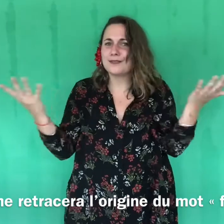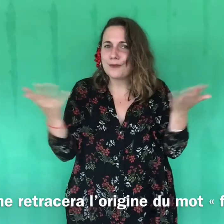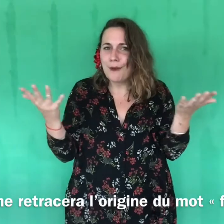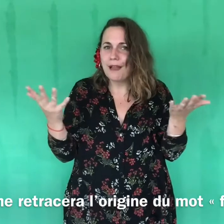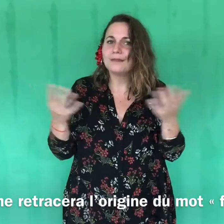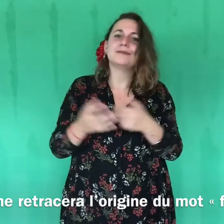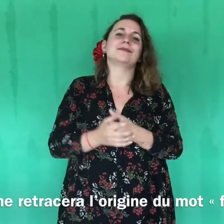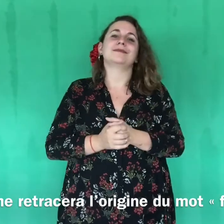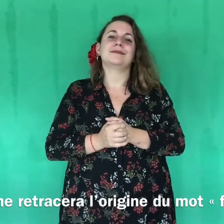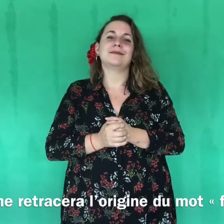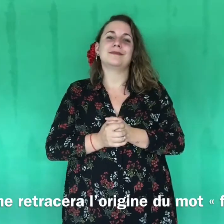flamenco.